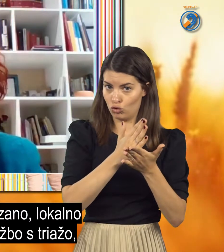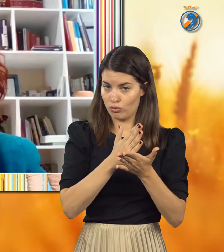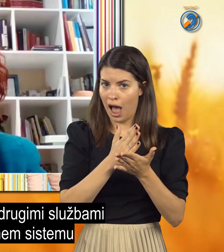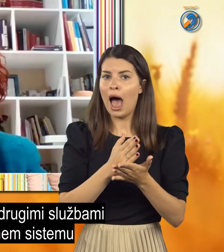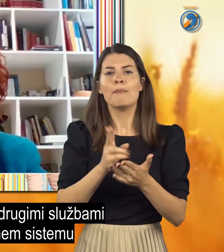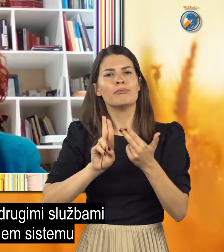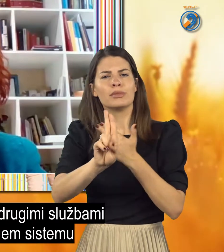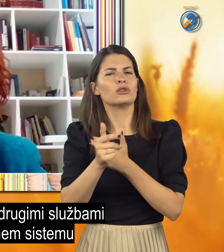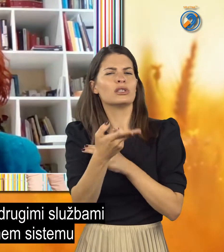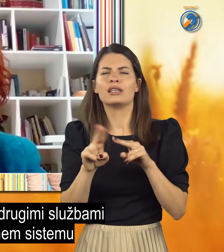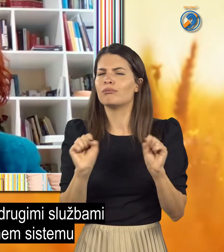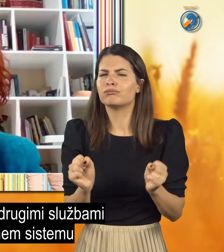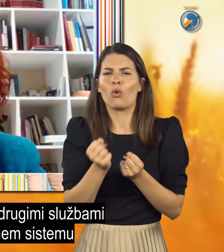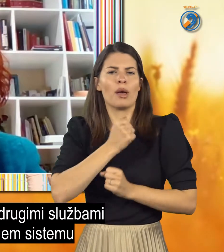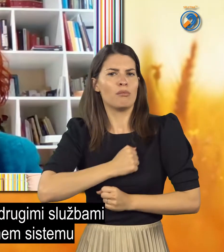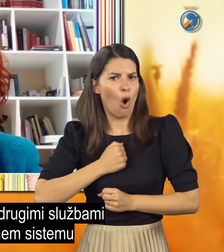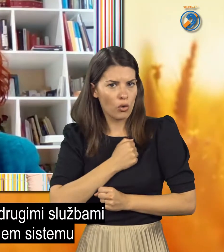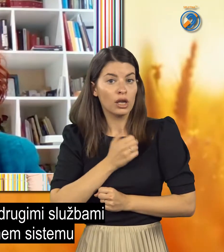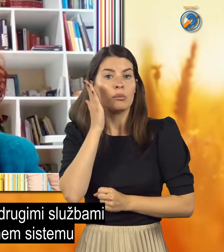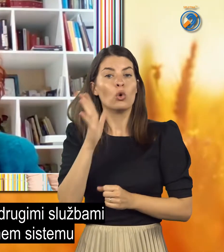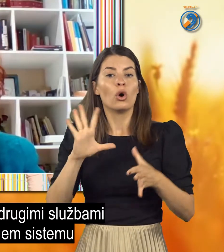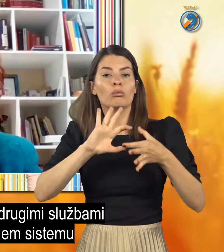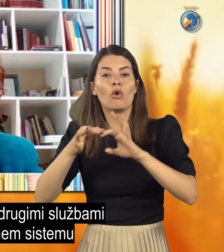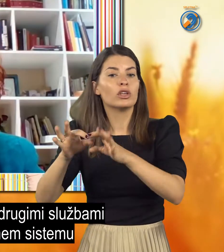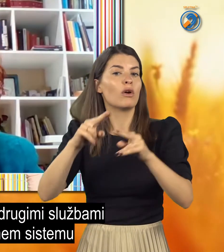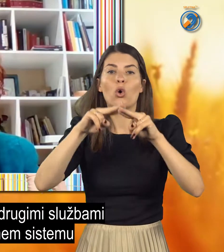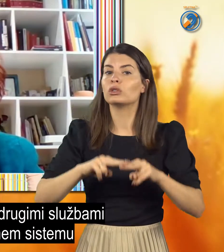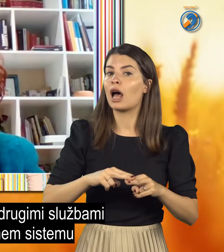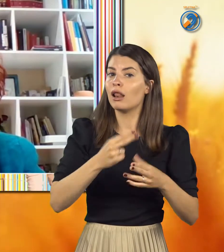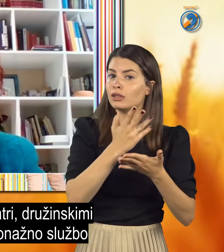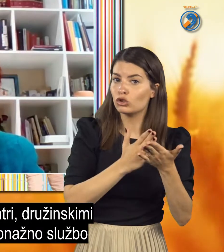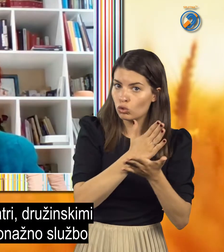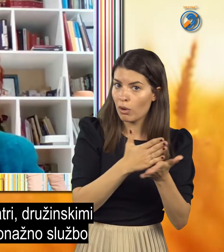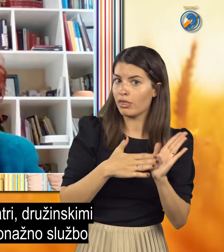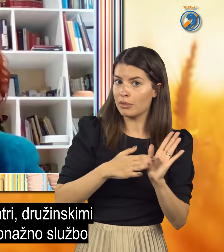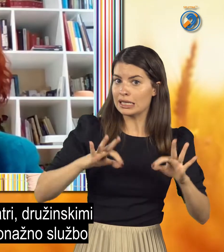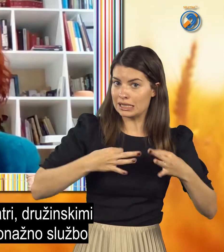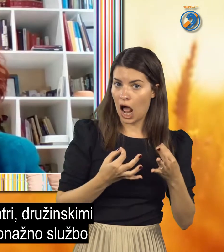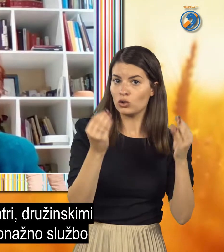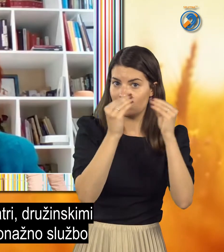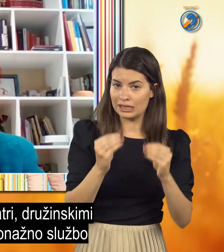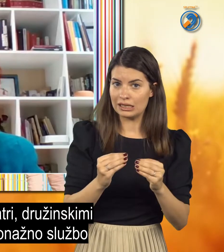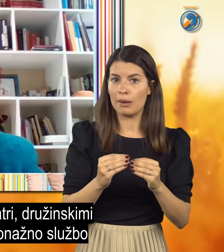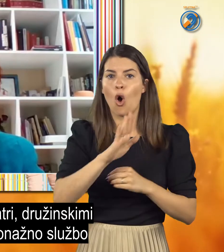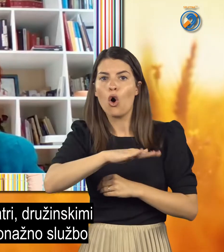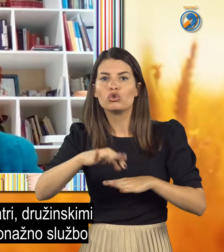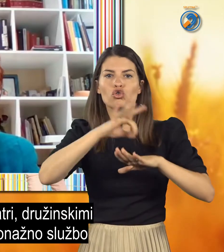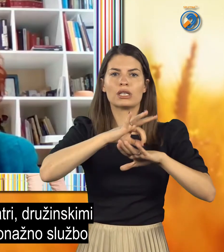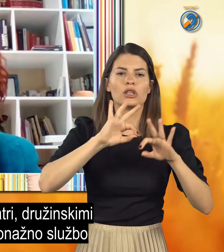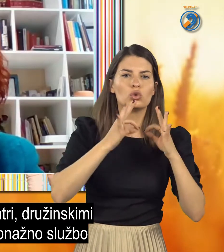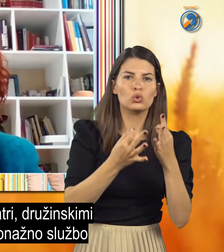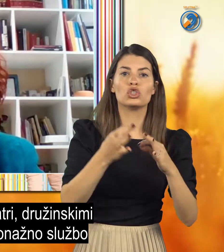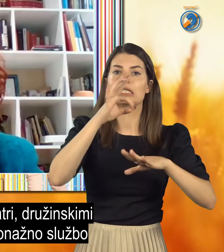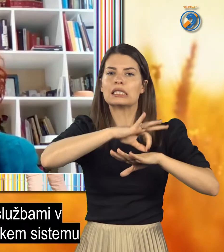triažo, z povezovanjem z drugimi službami, tako v zdravstvenem sistemu, se pravi s pediatri, z družinskimi zdravniki,